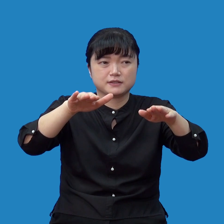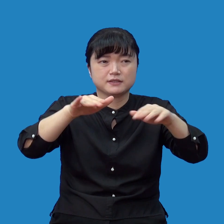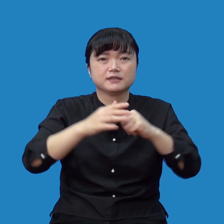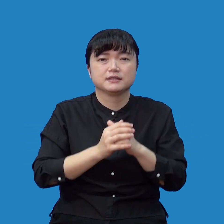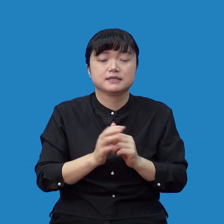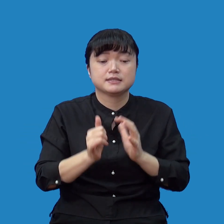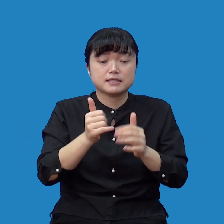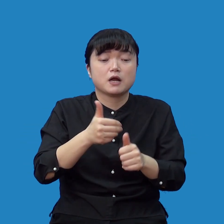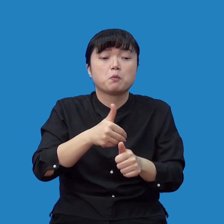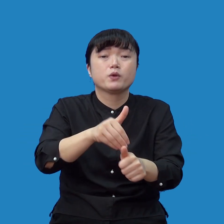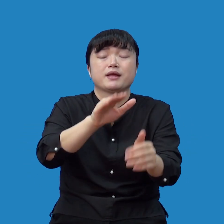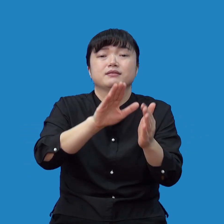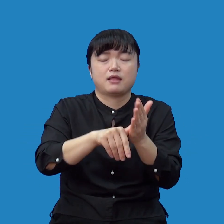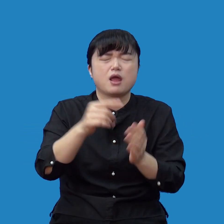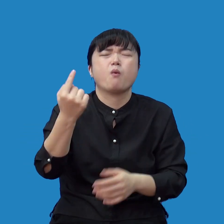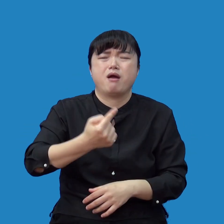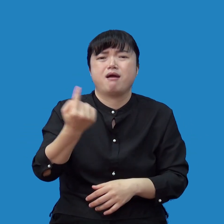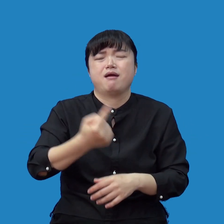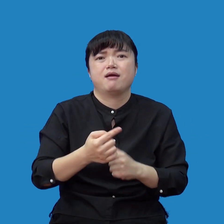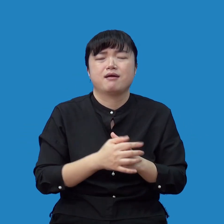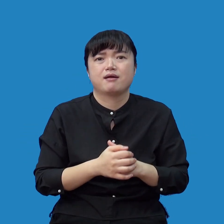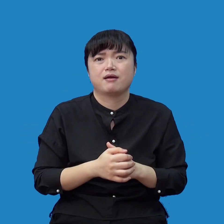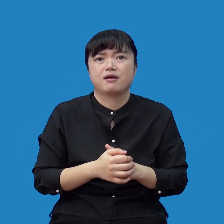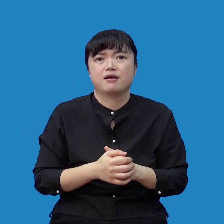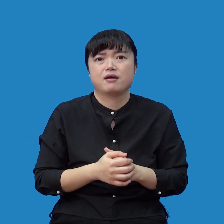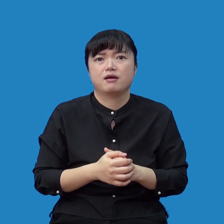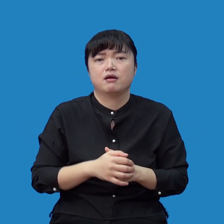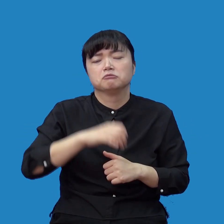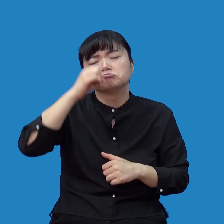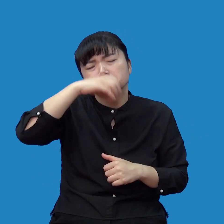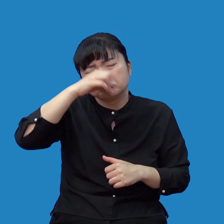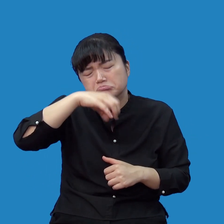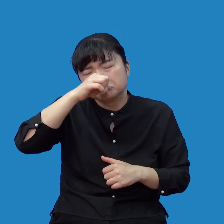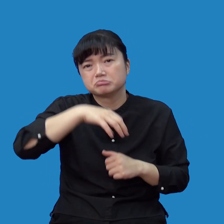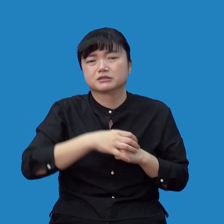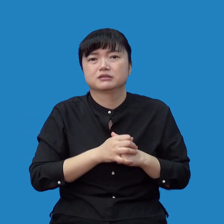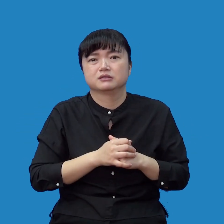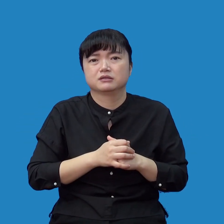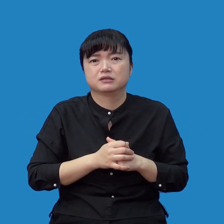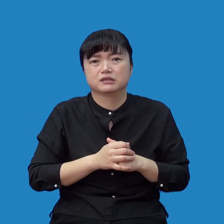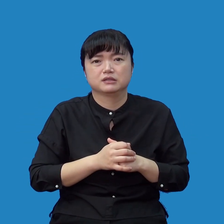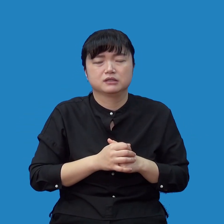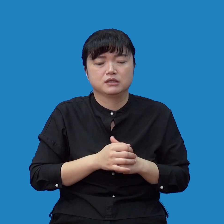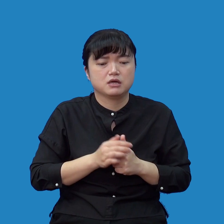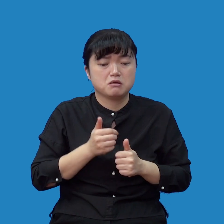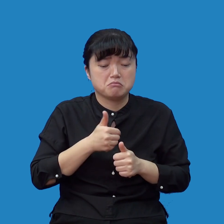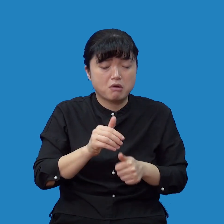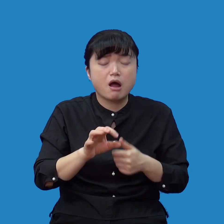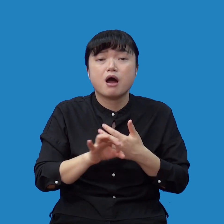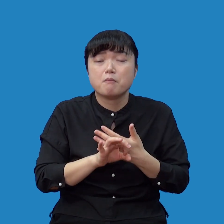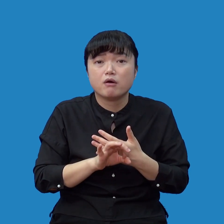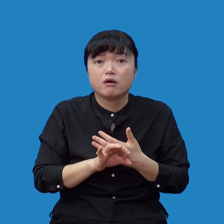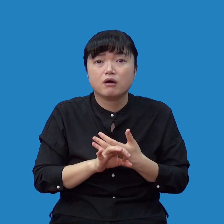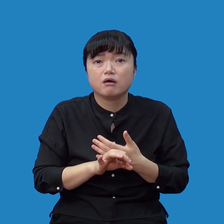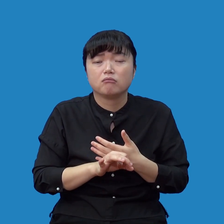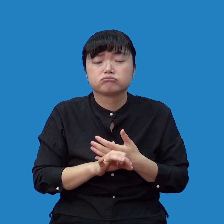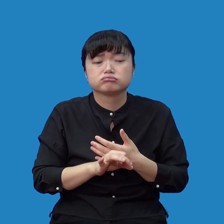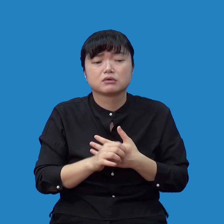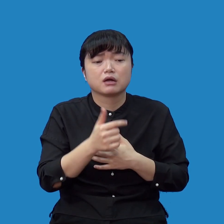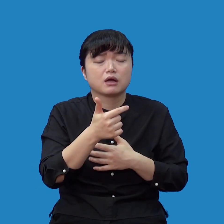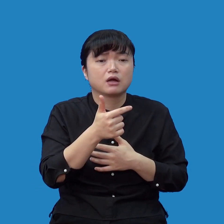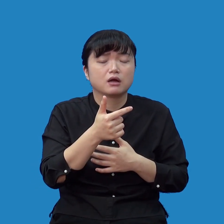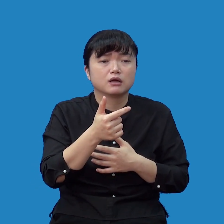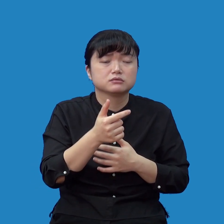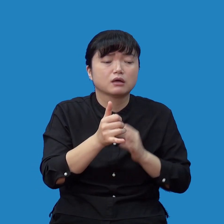때가 올 것입니다. 근데 저희가 아이를 그냥 떠나보내면 그냥 나일에 빠져서 죽습니다. 버리는